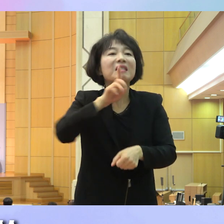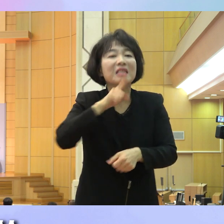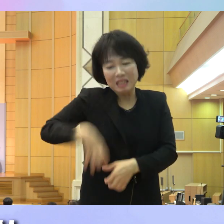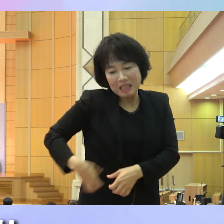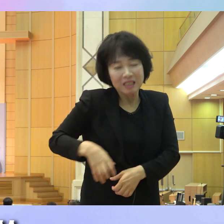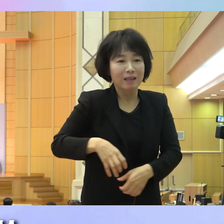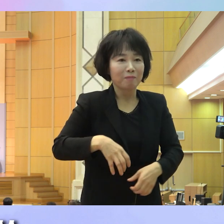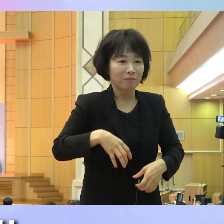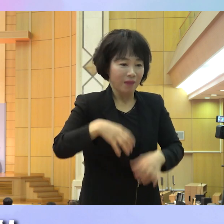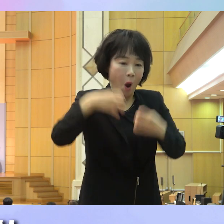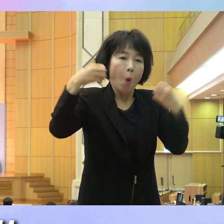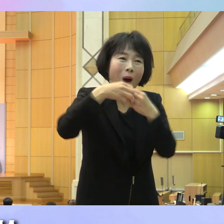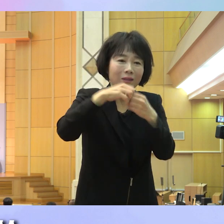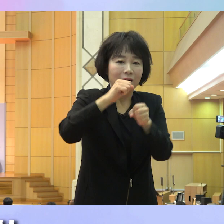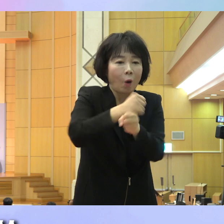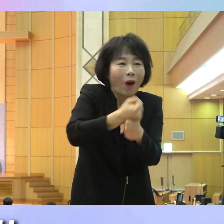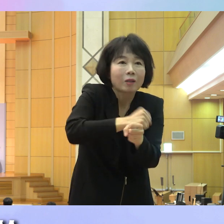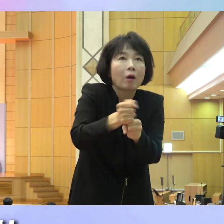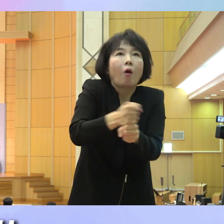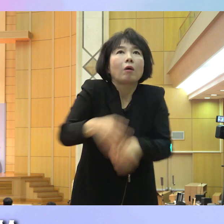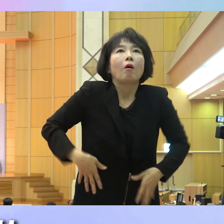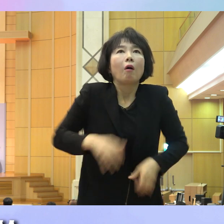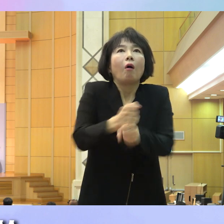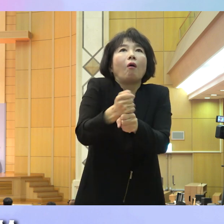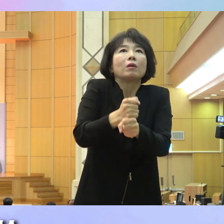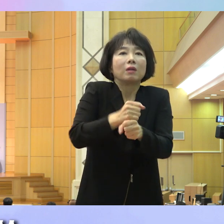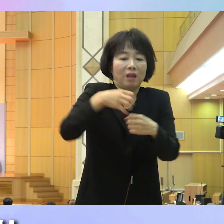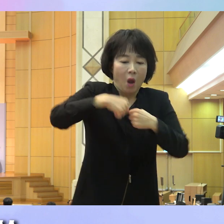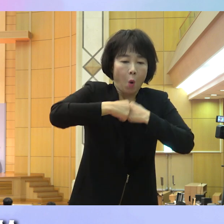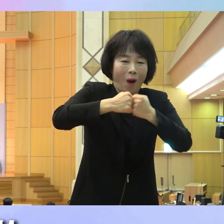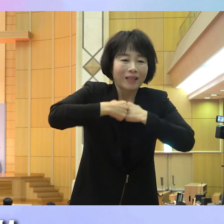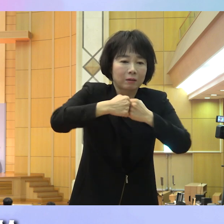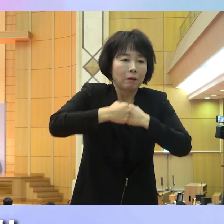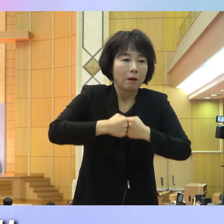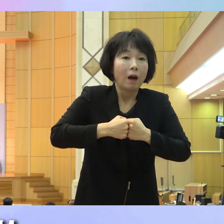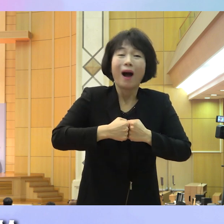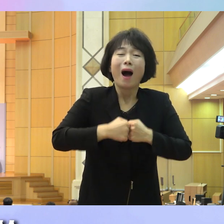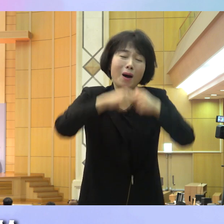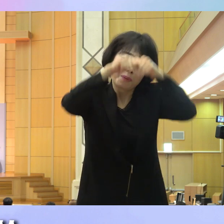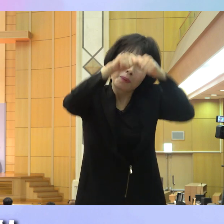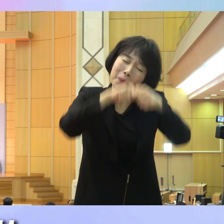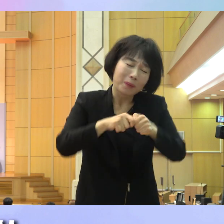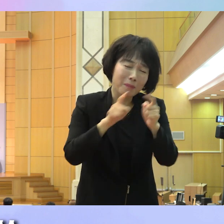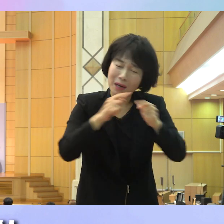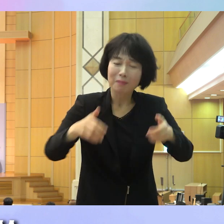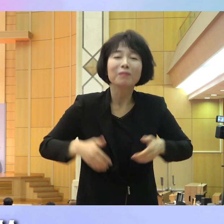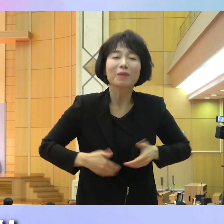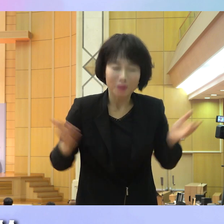관절이 아파요, 허리 디스크가 있어요, 뭐가 있어요, 이럴 필요가 없다는 겁니다.